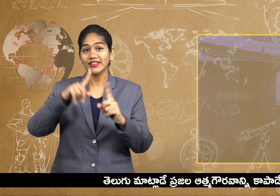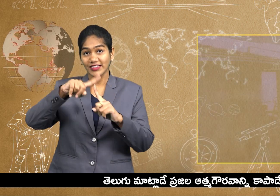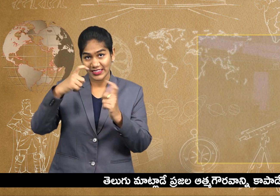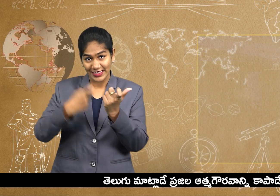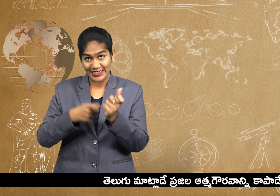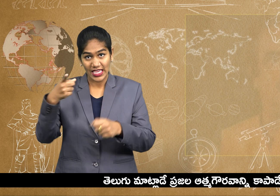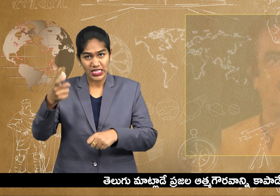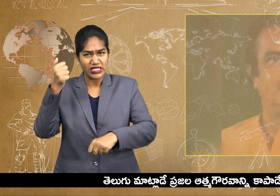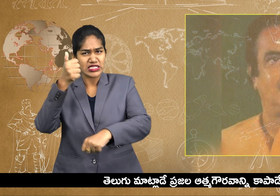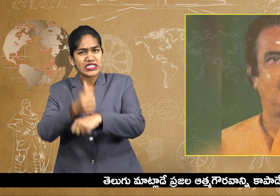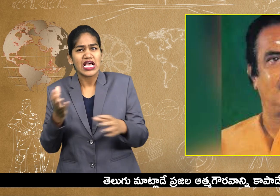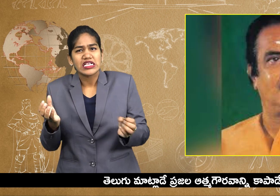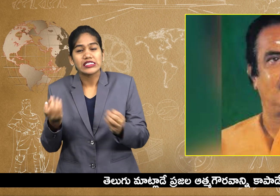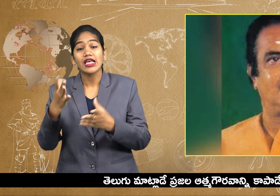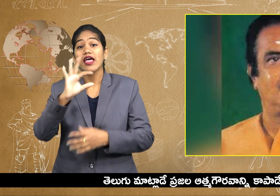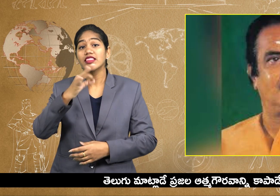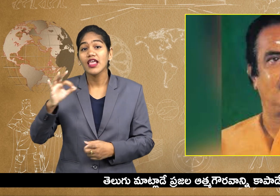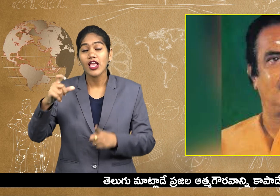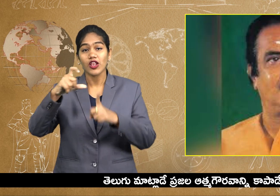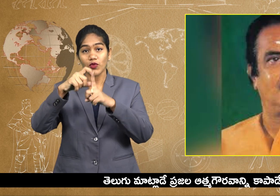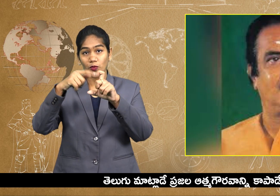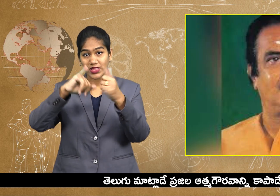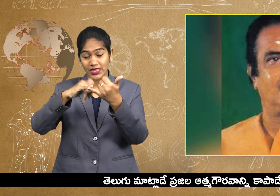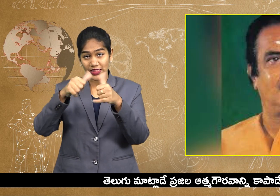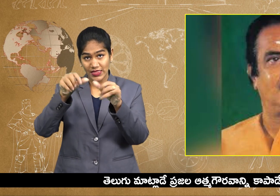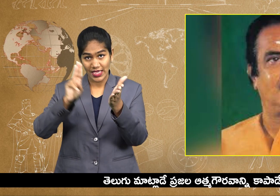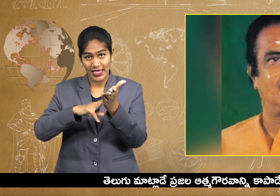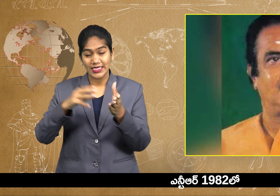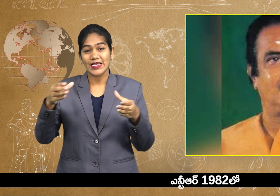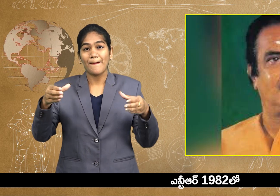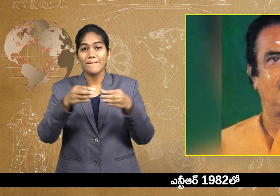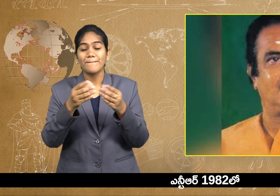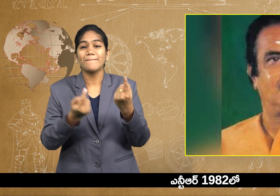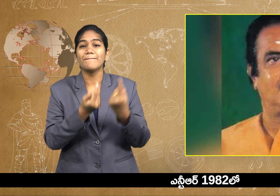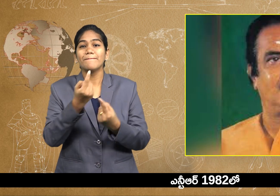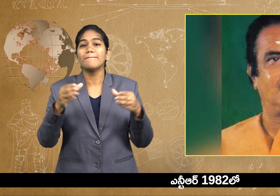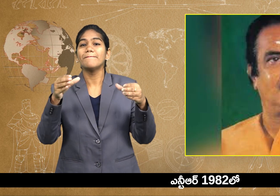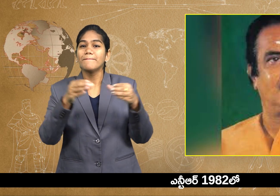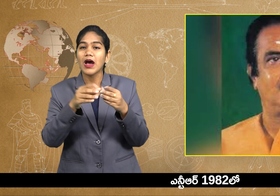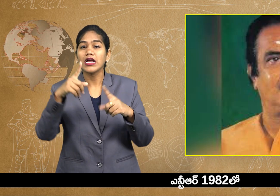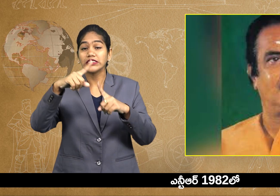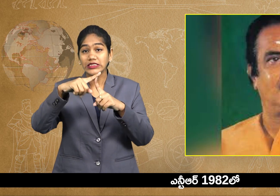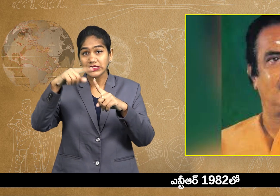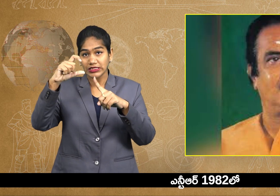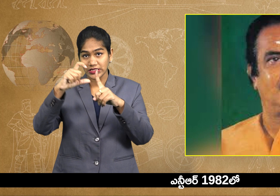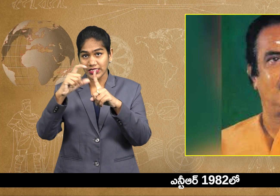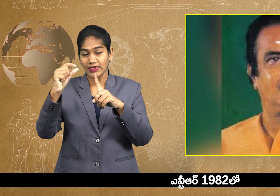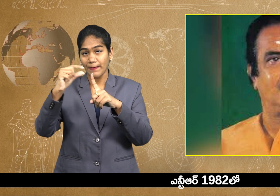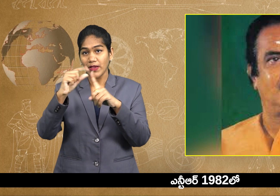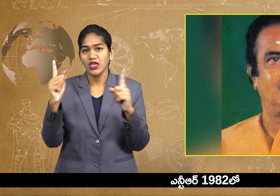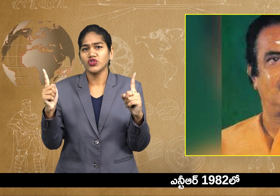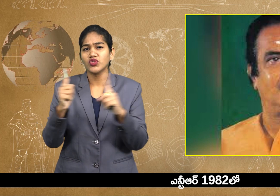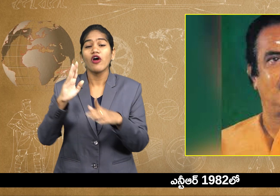తెలుగు మాట్లాడే ప్రజల ఆత్మగౌరవాన్ని కాపాడేందుకు ఎన్టీఆర్ 1982లో